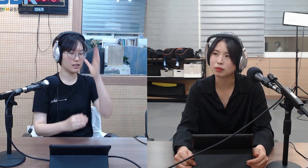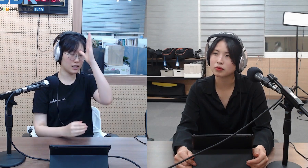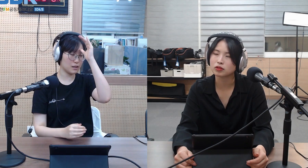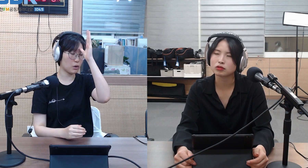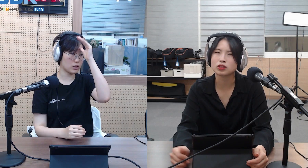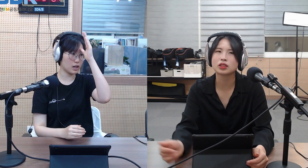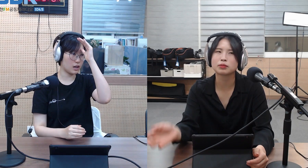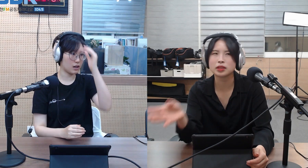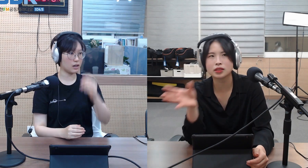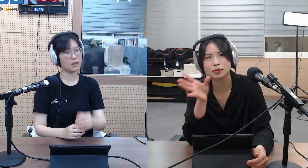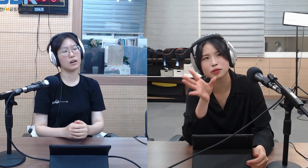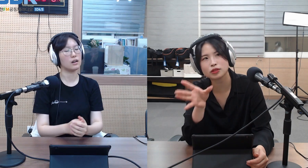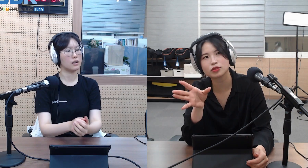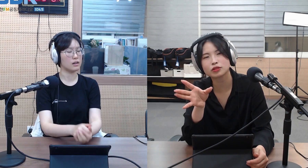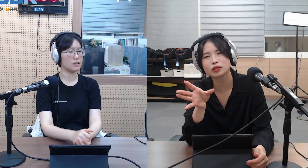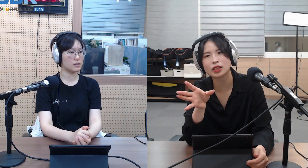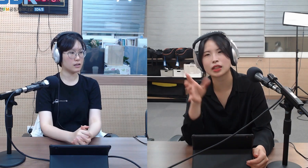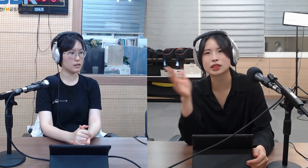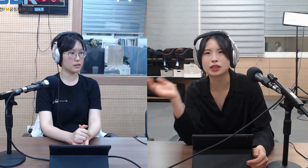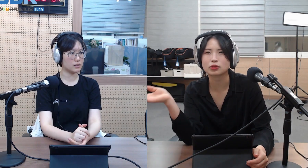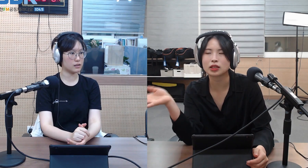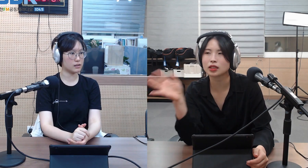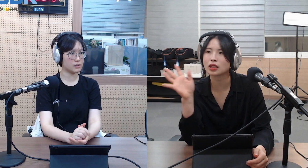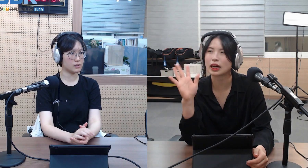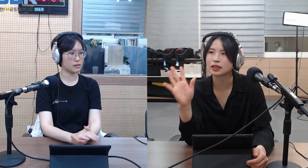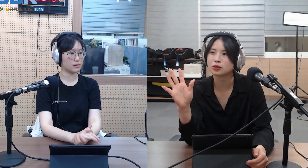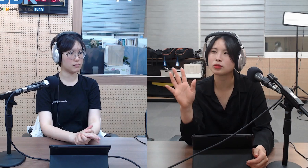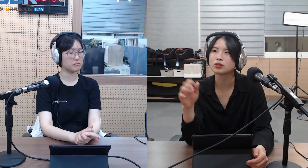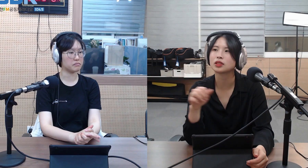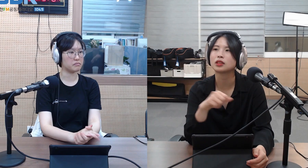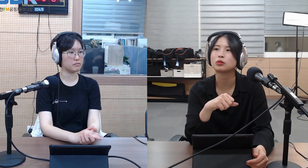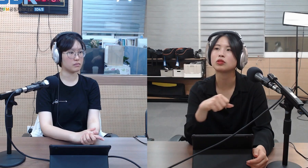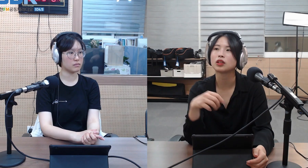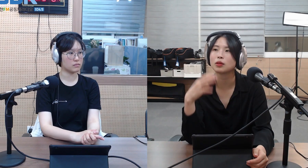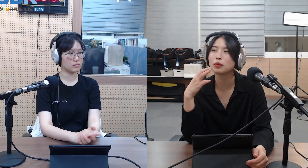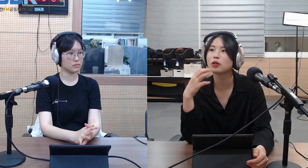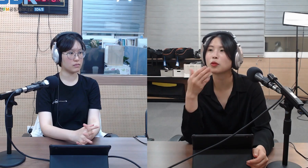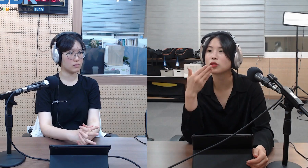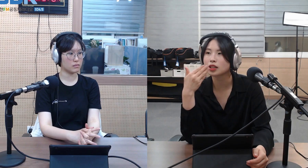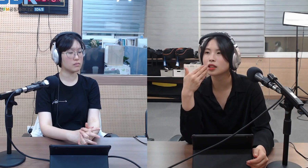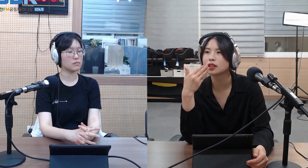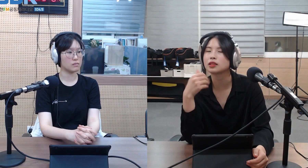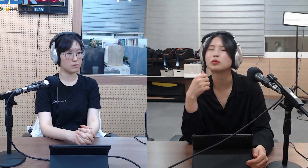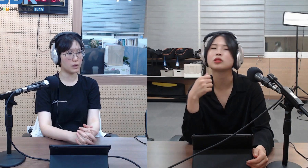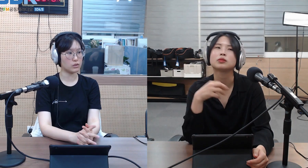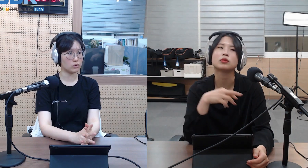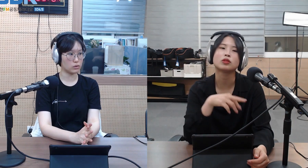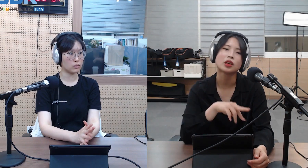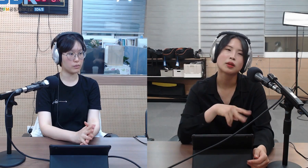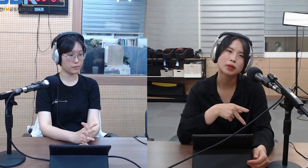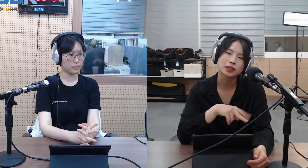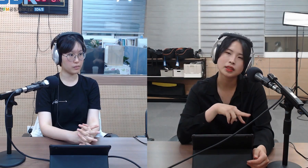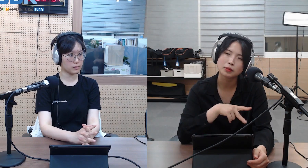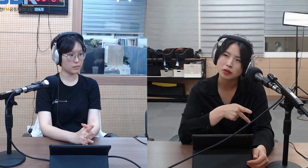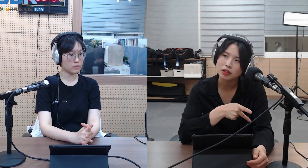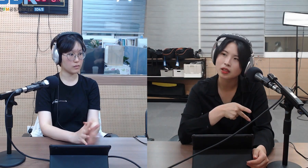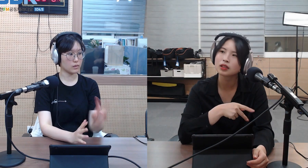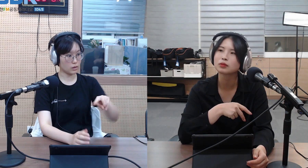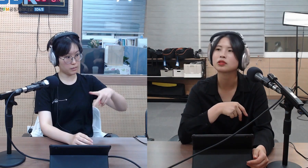치킨 먹자. 우리는 패스트푸드에 가자라고 한 거 아니고 그냥 뭐 햄버거 먹을까 아니면 메뉴로 뭐 파스타 먹을까 뭐 이렇게